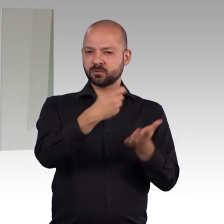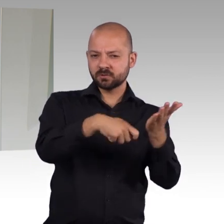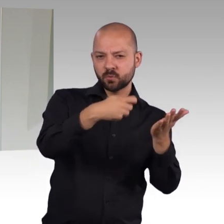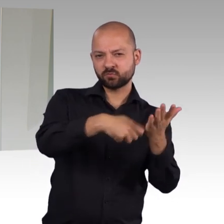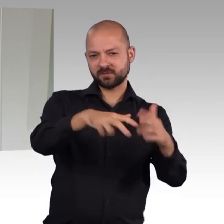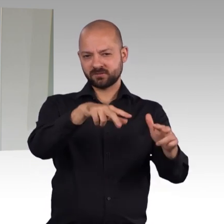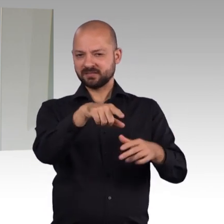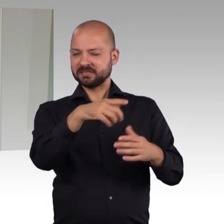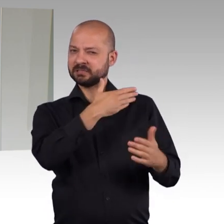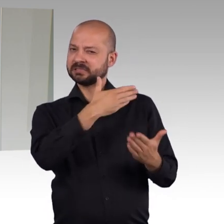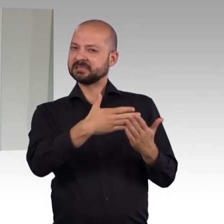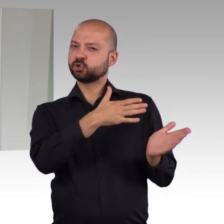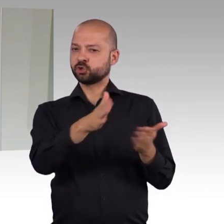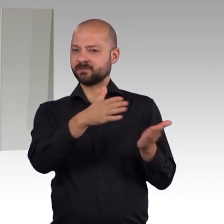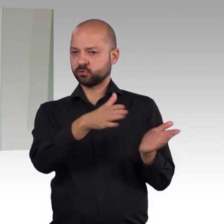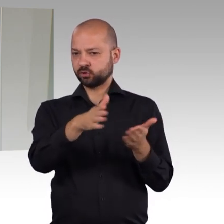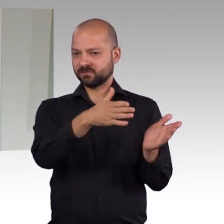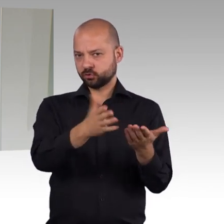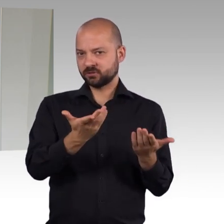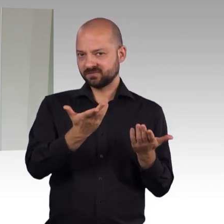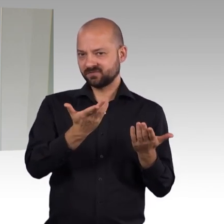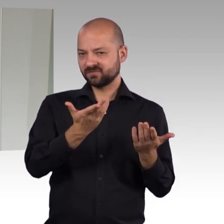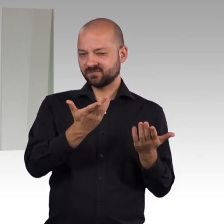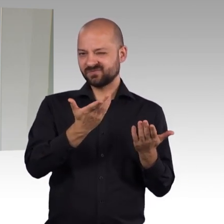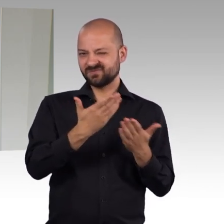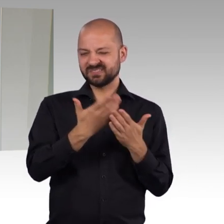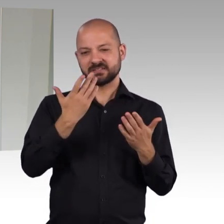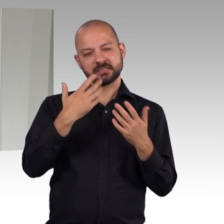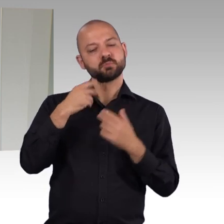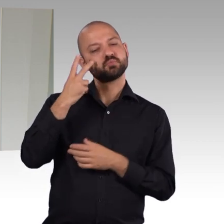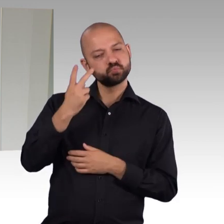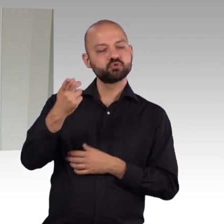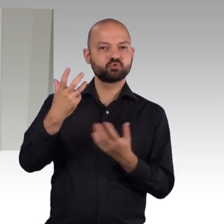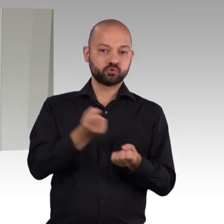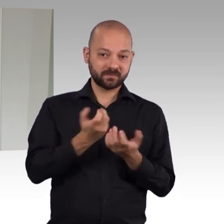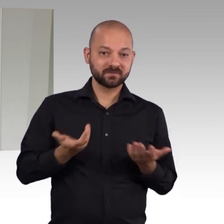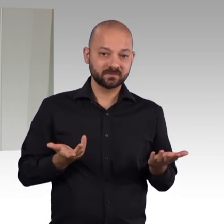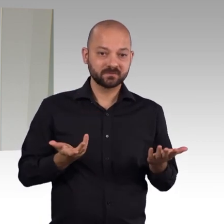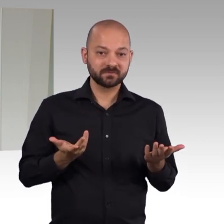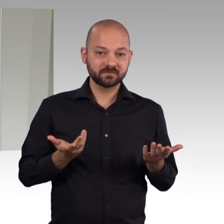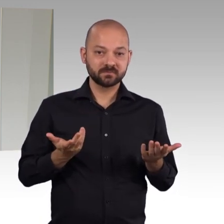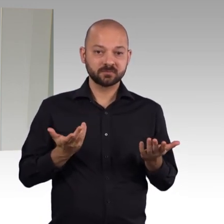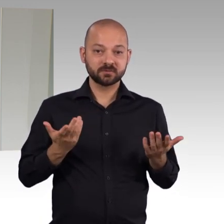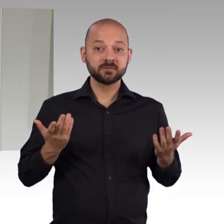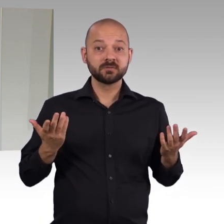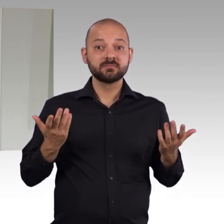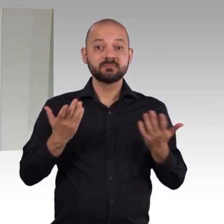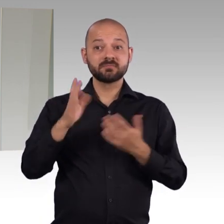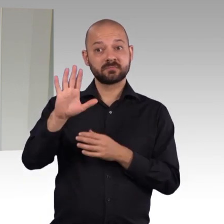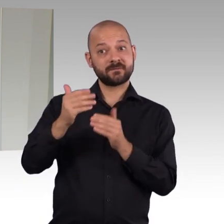jetzt nichts unter den Teppich gekehrt werden, denn sonst wird die Bilanz der Vorgängerin auch Ihre Bilanz werden, Frau Kramp-Karrenbauer.